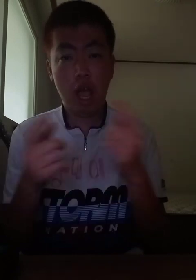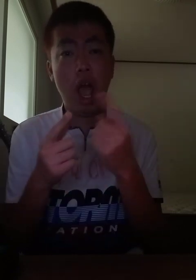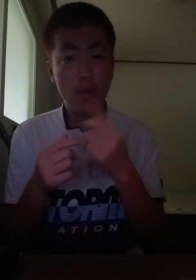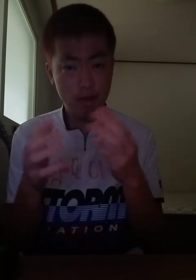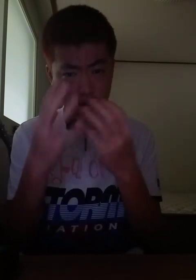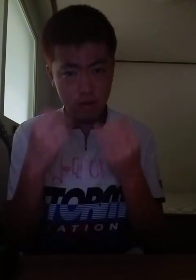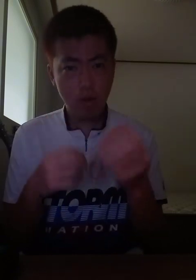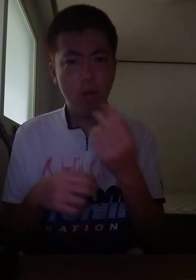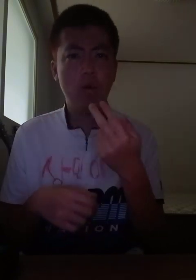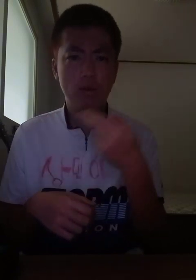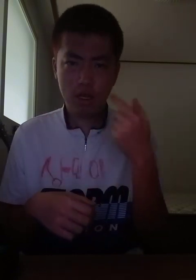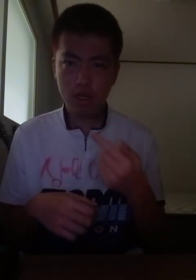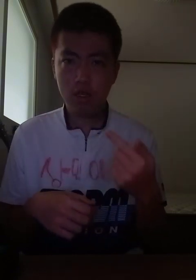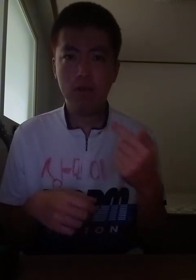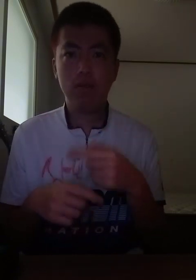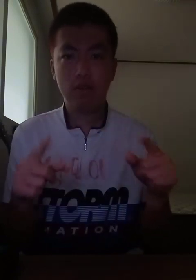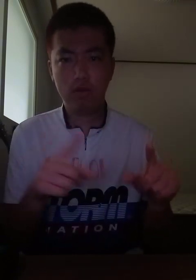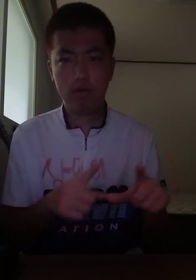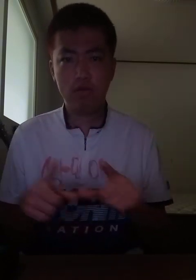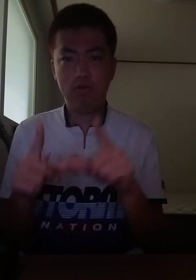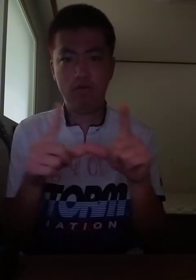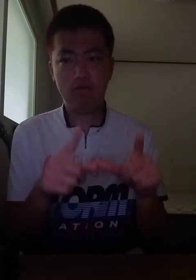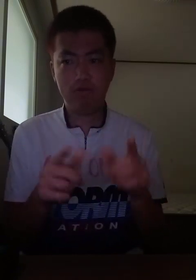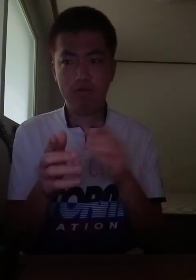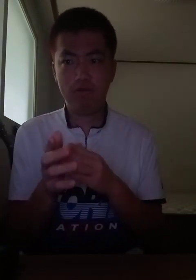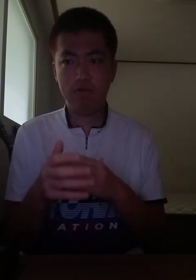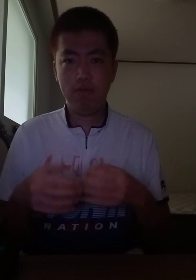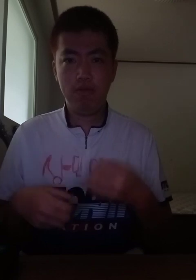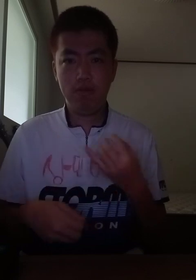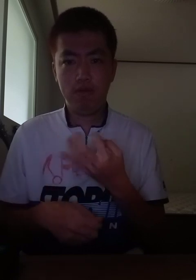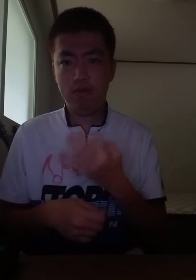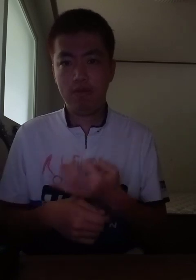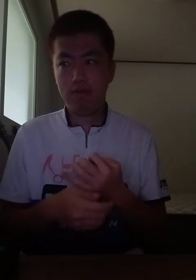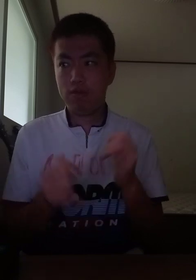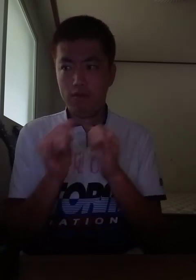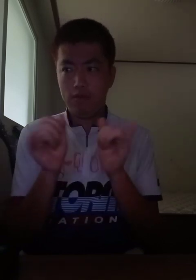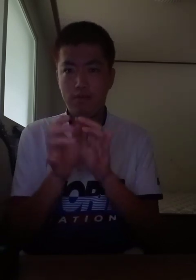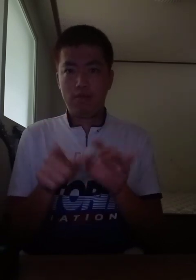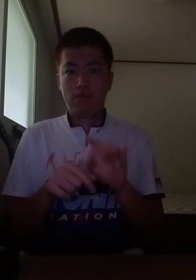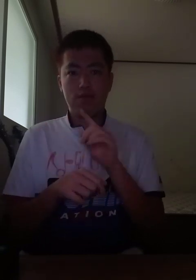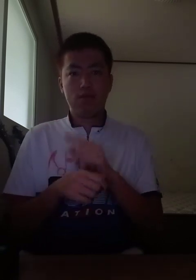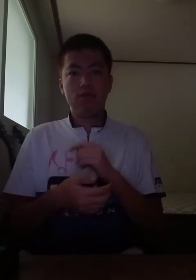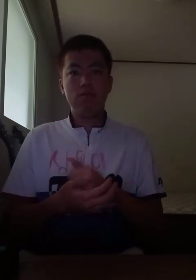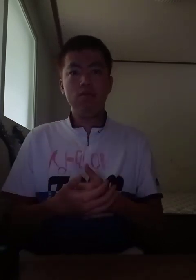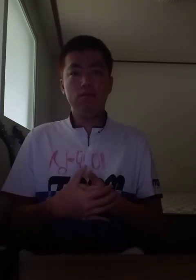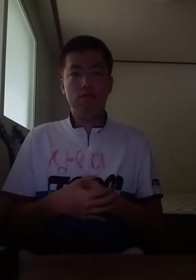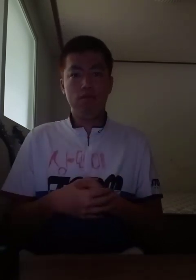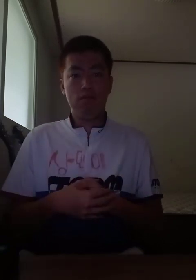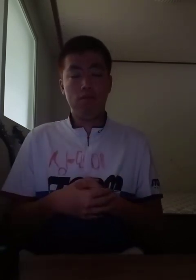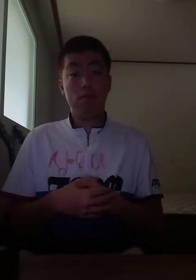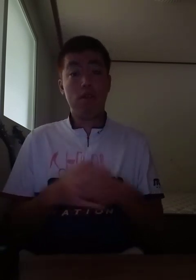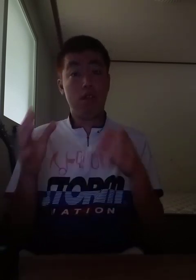내기 어려운 만큼 상수도를 우선 공급해준 뒤 분할 납부를 할 수 있게 해달라고 요구합니다. 하지만 상수도